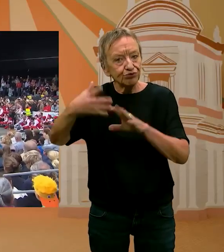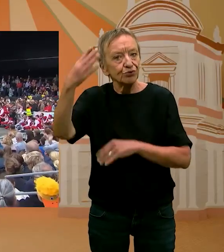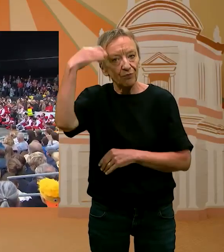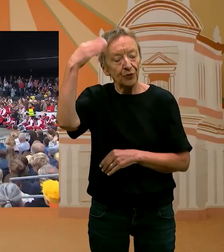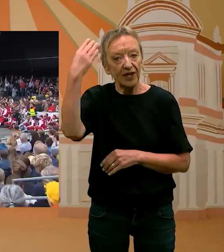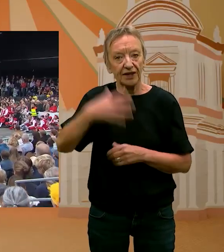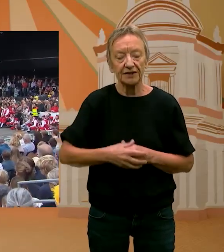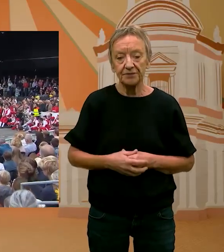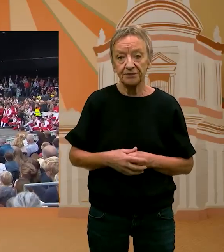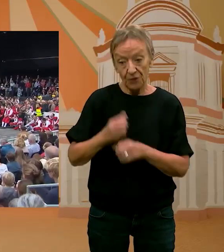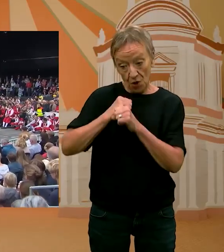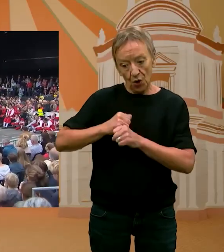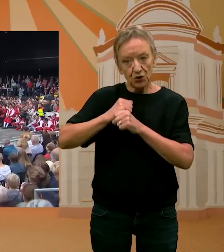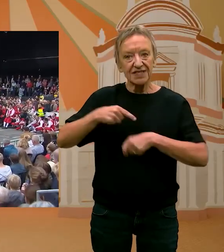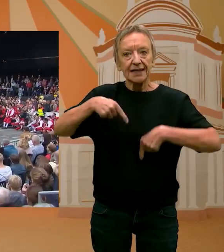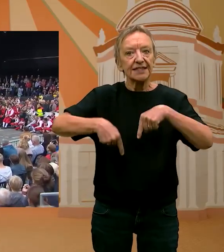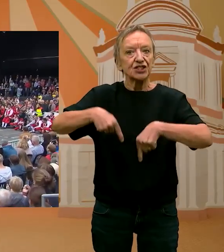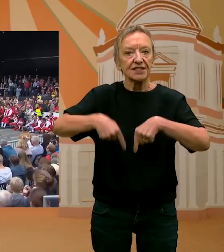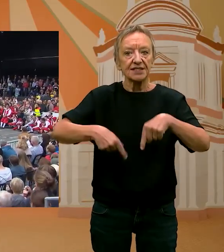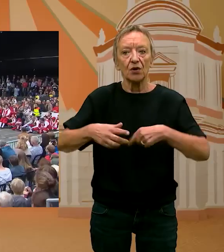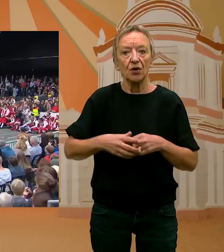étaient la population, ils n'avaient pas un costume tel quel.